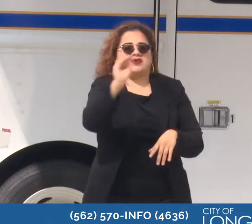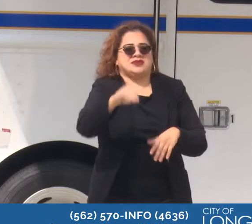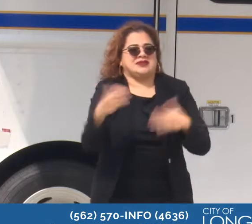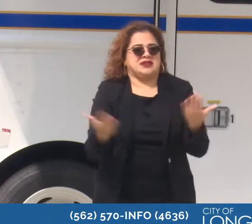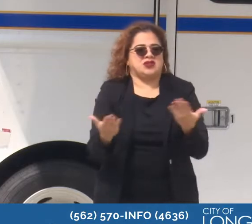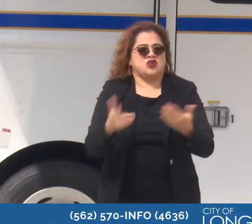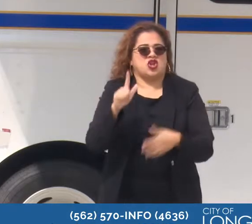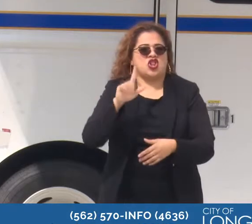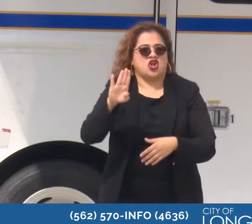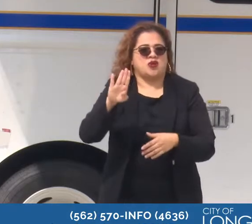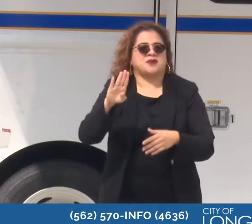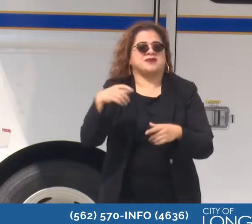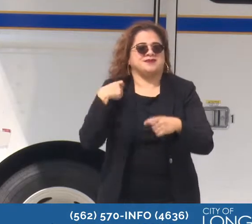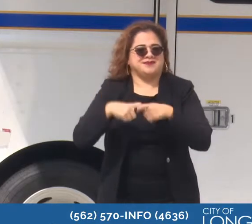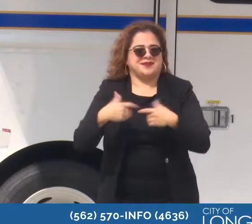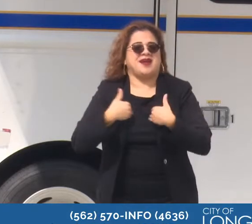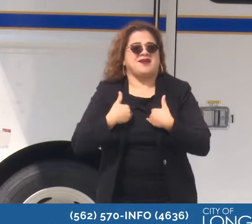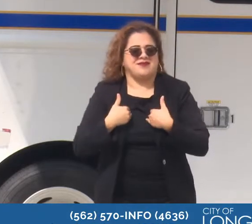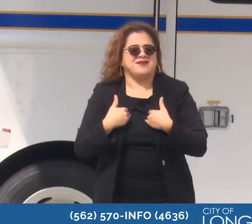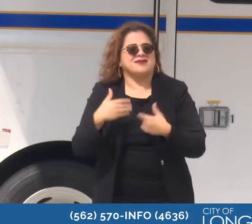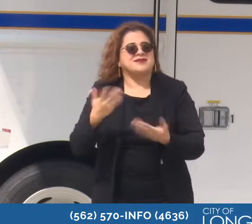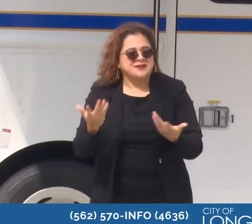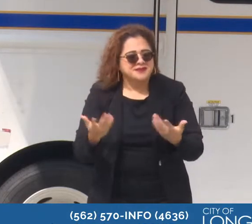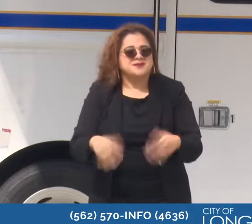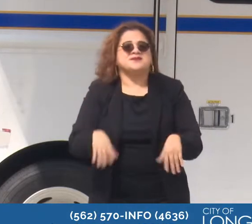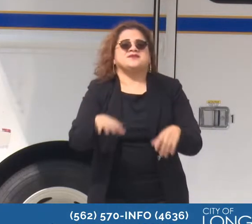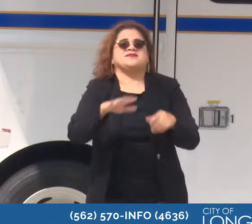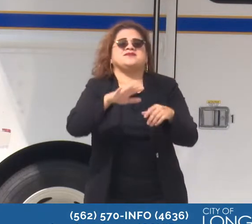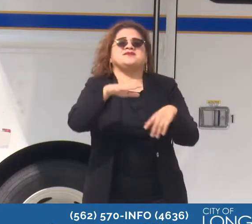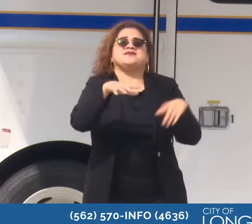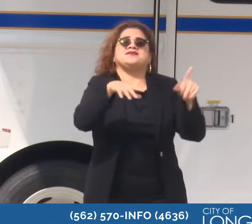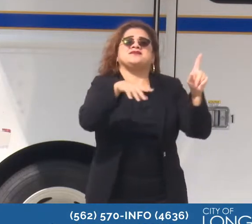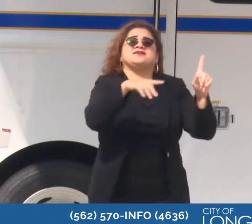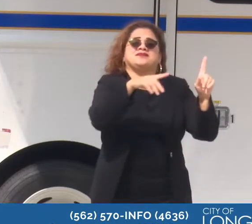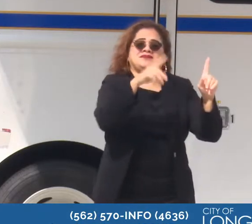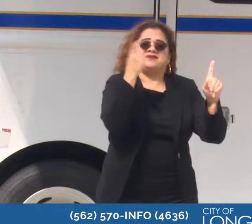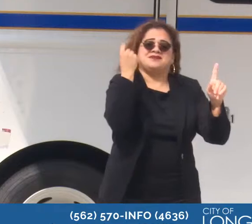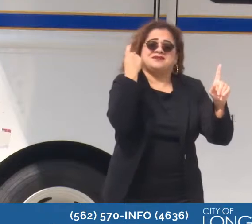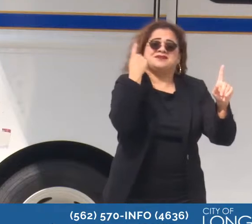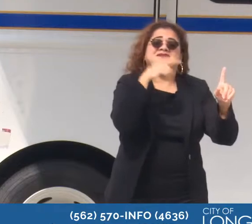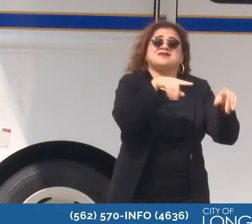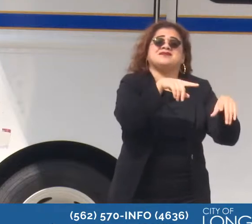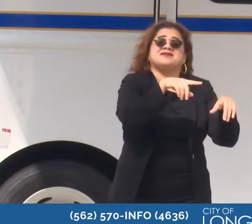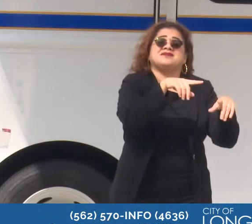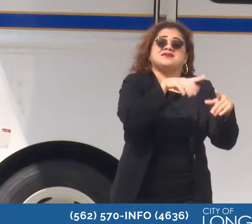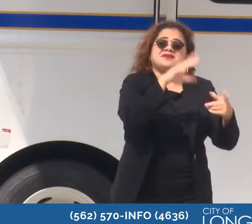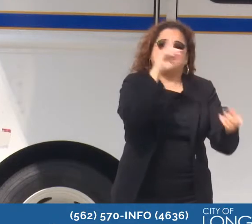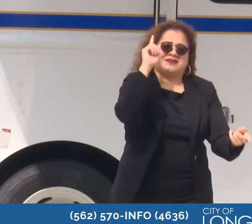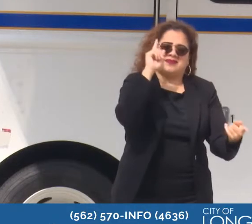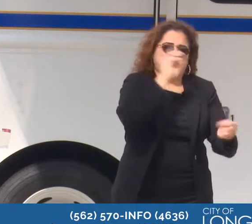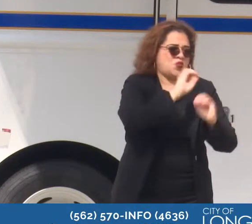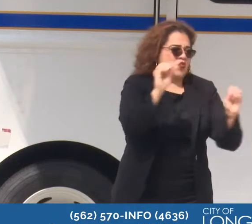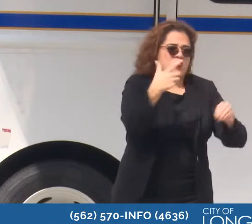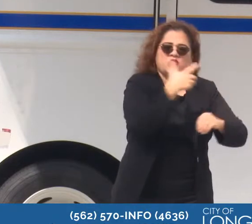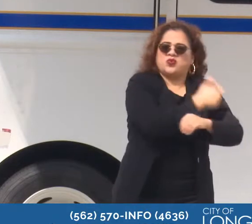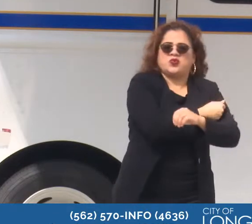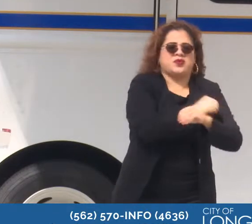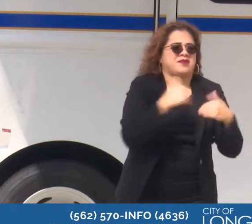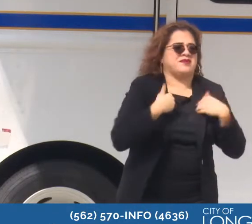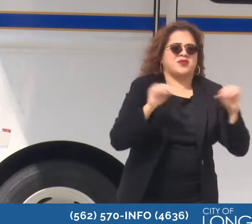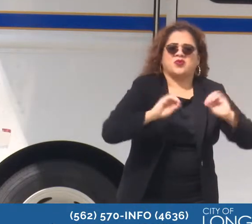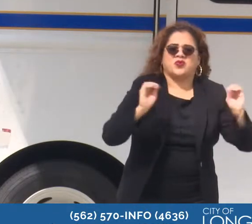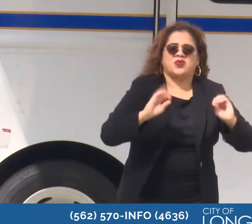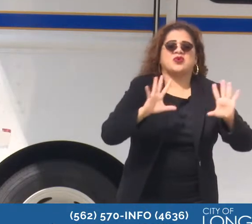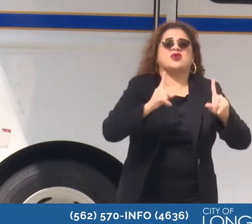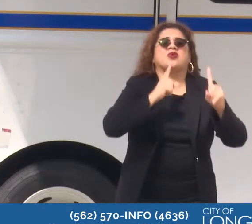este momento no hay una vacuna y nosotros tenemos que derrotar el COVID-19, tenemos que hacer nuestra parte.